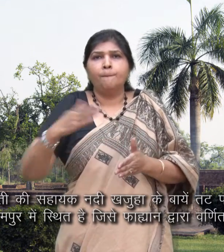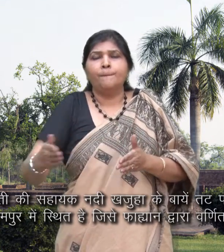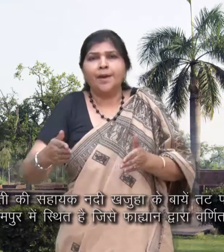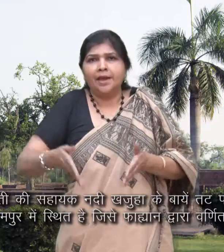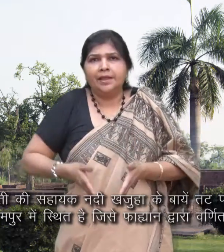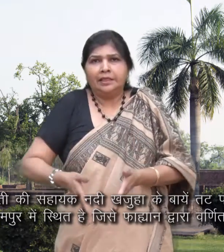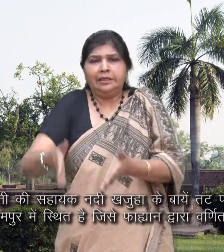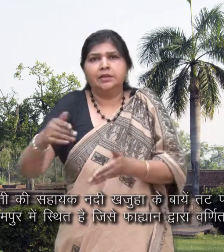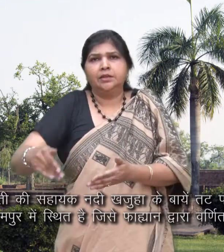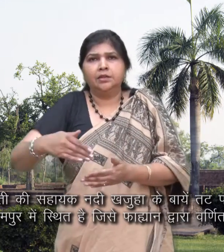है।